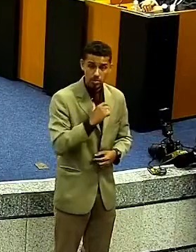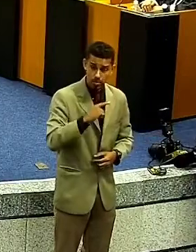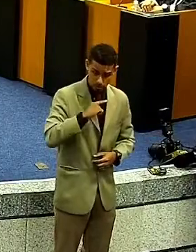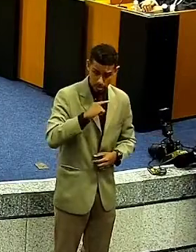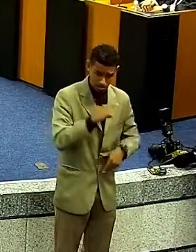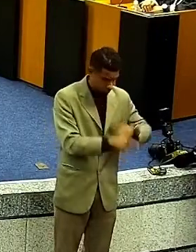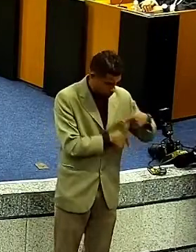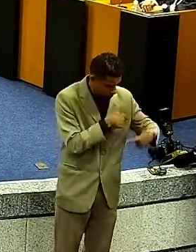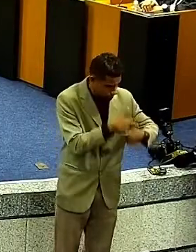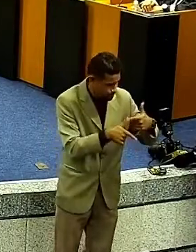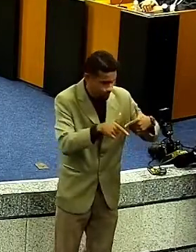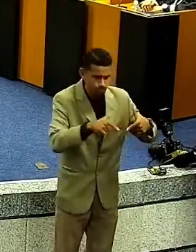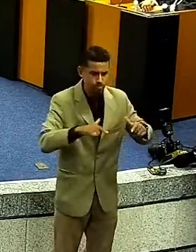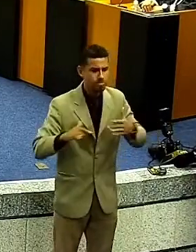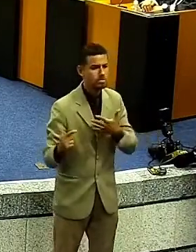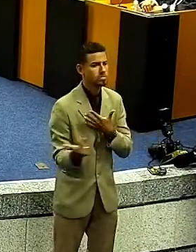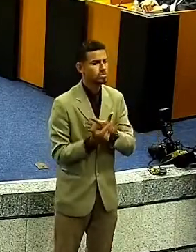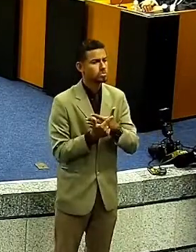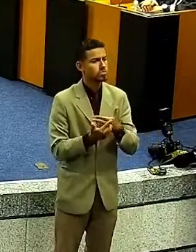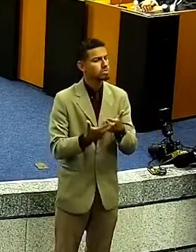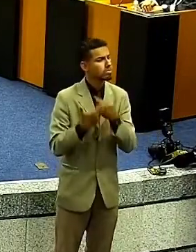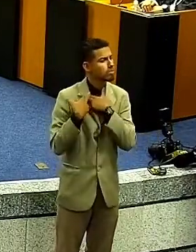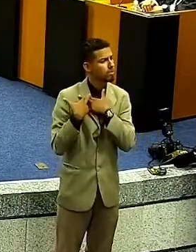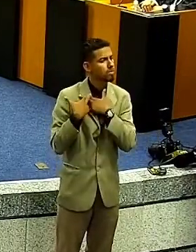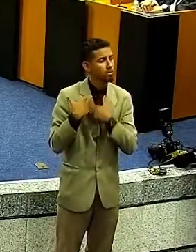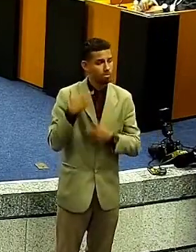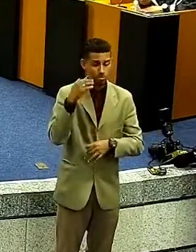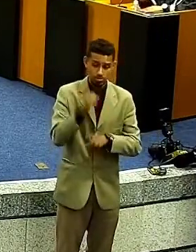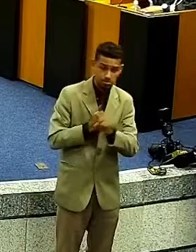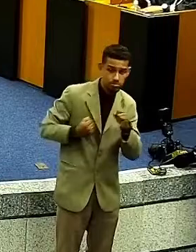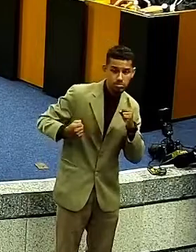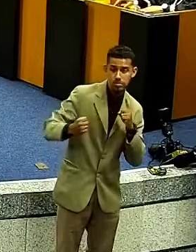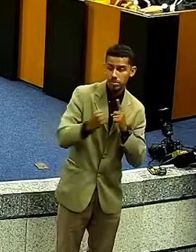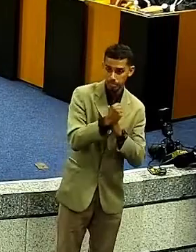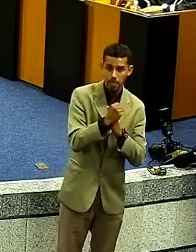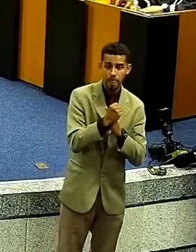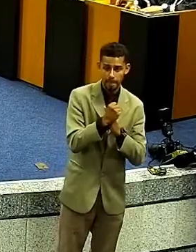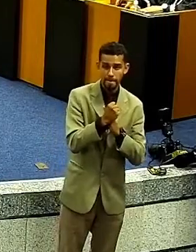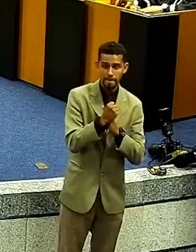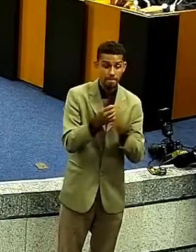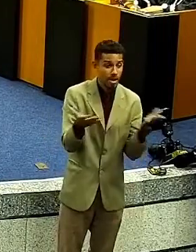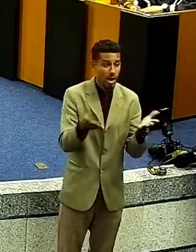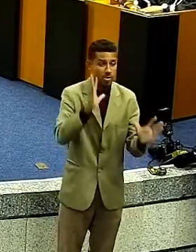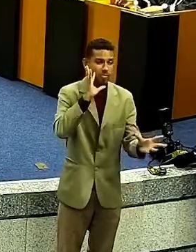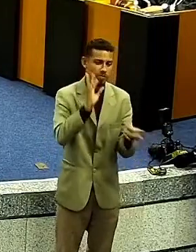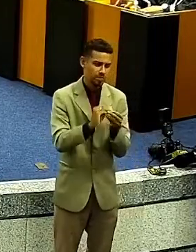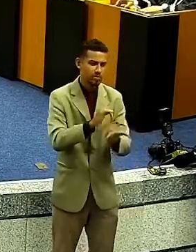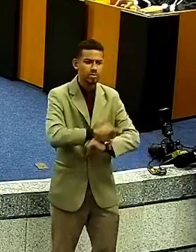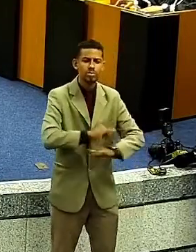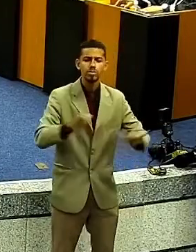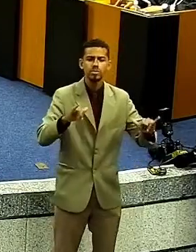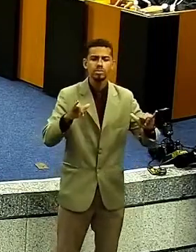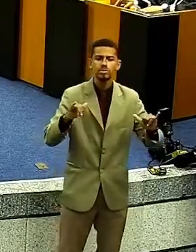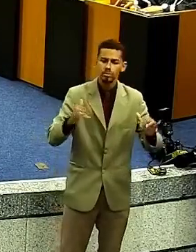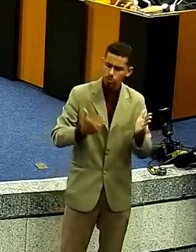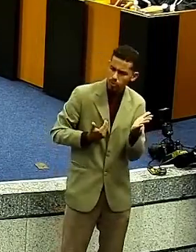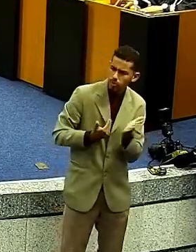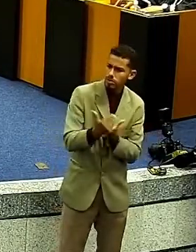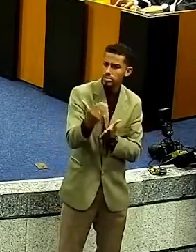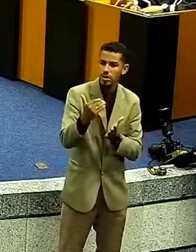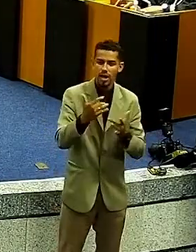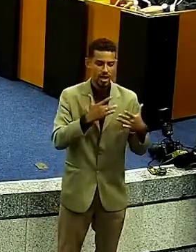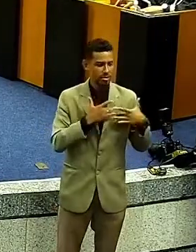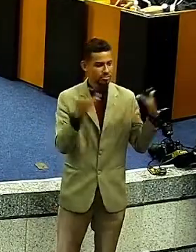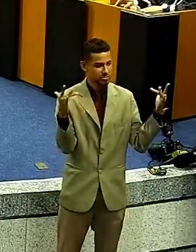a dimensão do papel que exerc na sociedade e agora para encerrar digo aos senhores que começamos a nossa